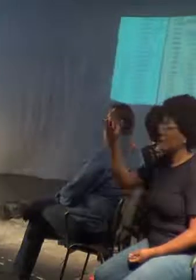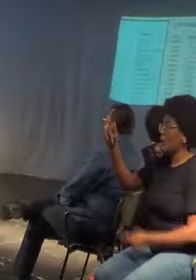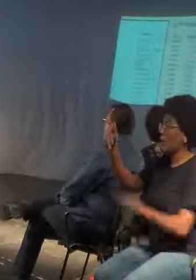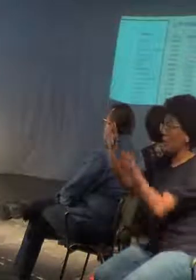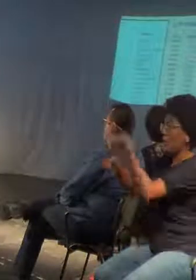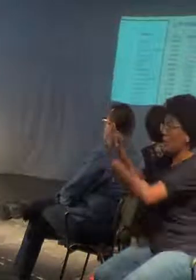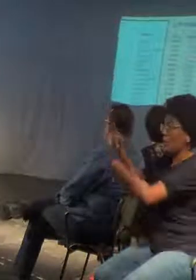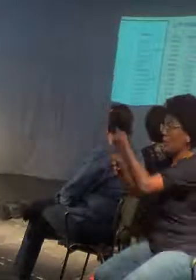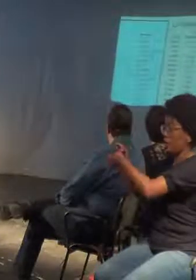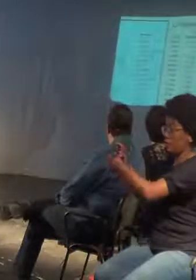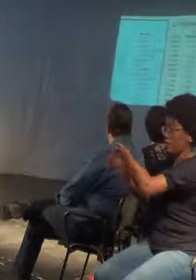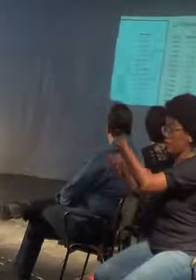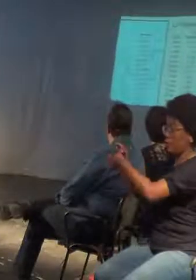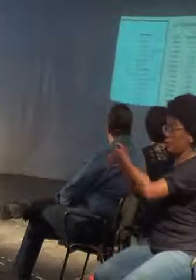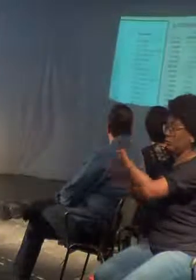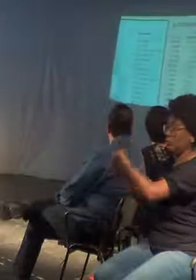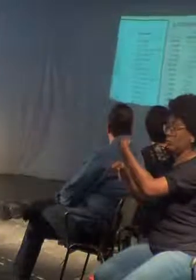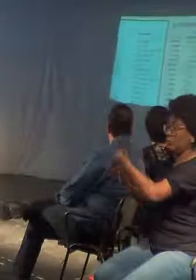bastante